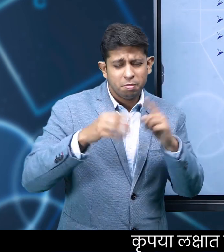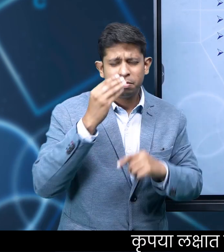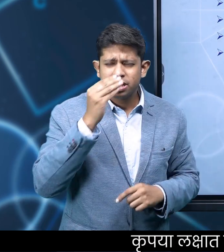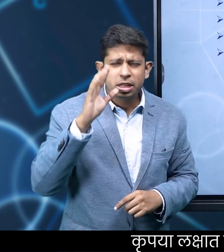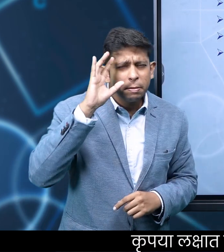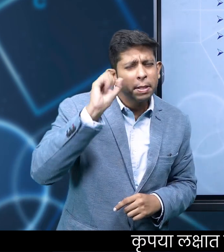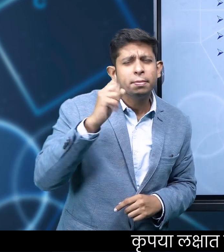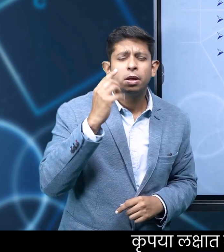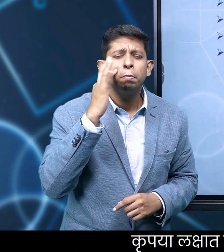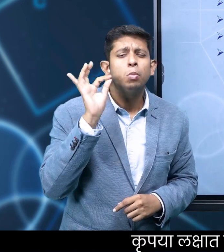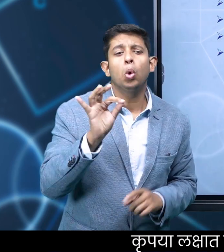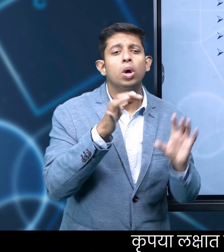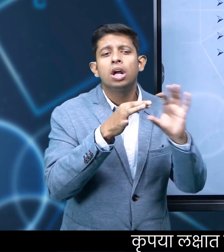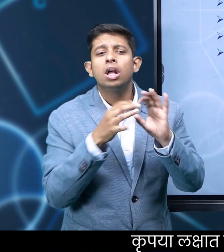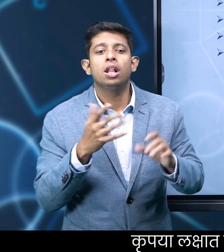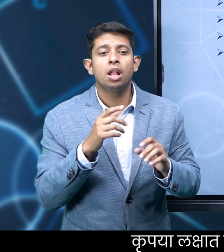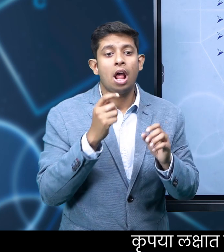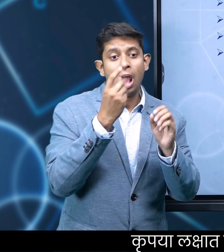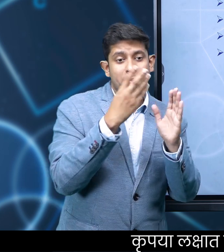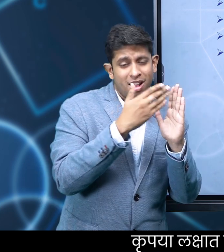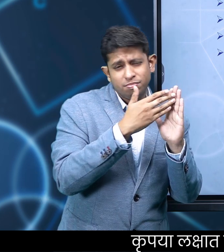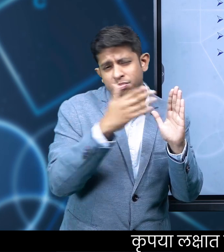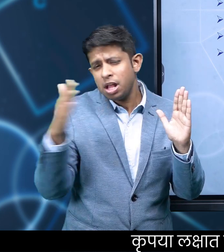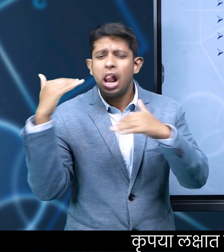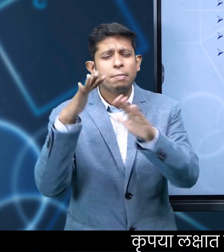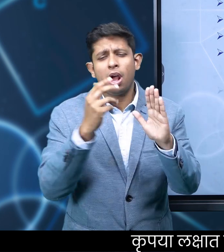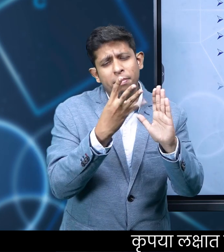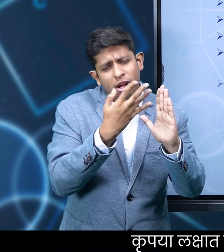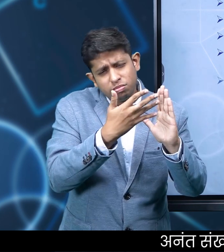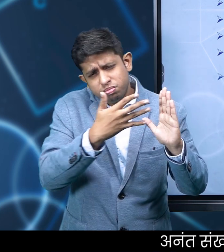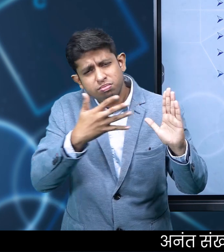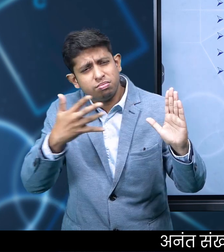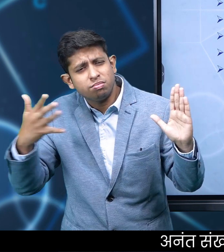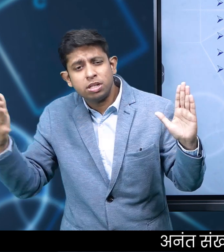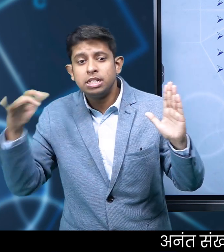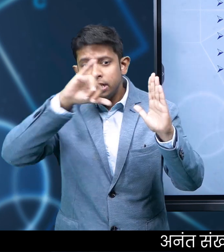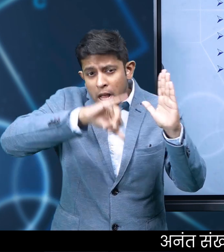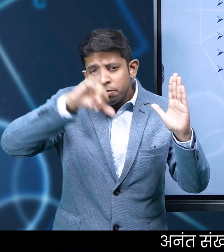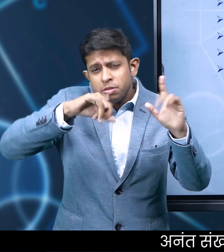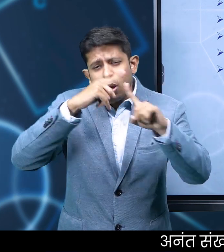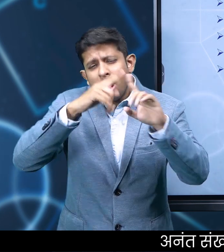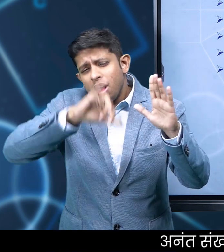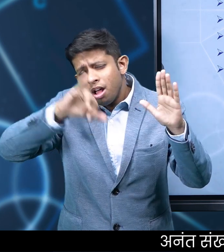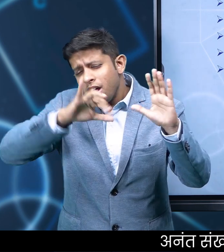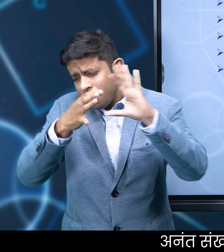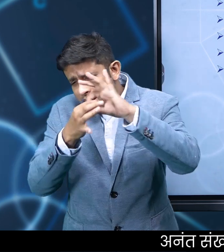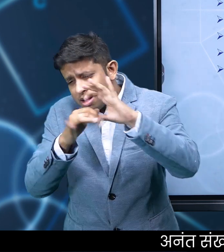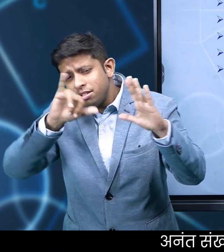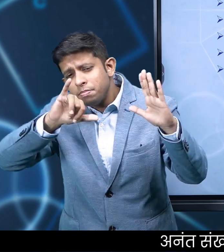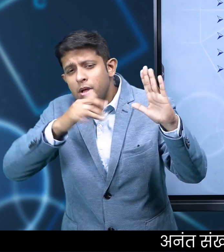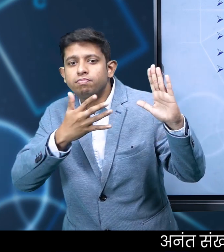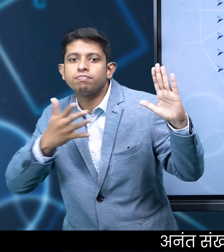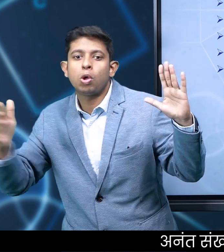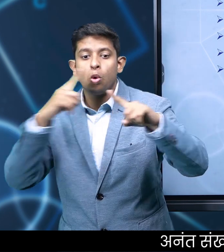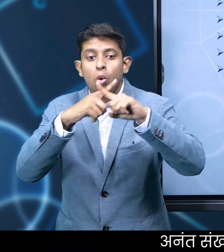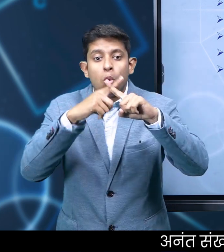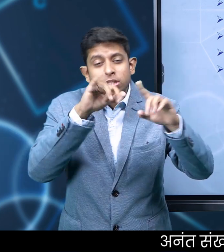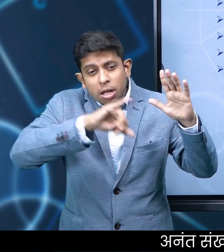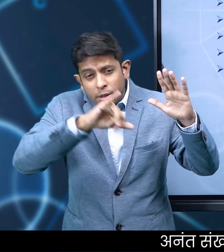कृपया लक्षात घ्या की प्रत्येक जोडीच्या संख्येसाठी अनंत संख्यांचे सामायिक गुणाकार आहेत.